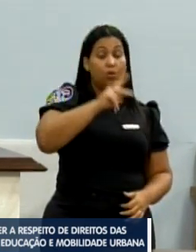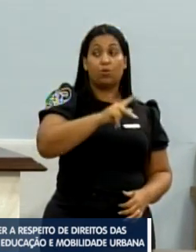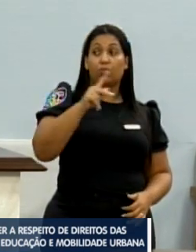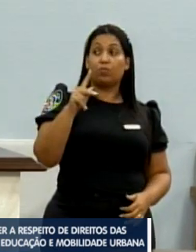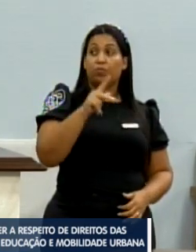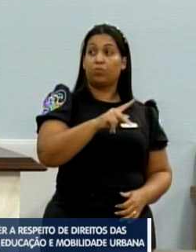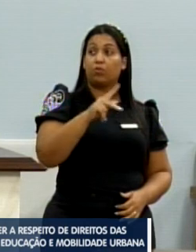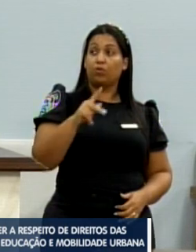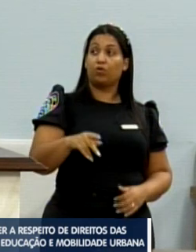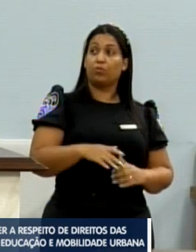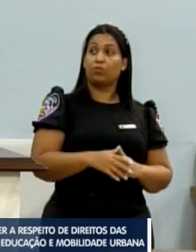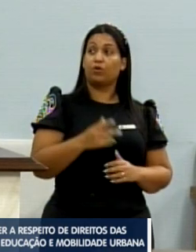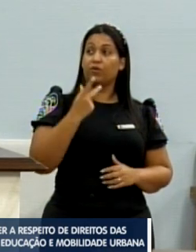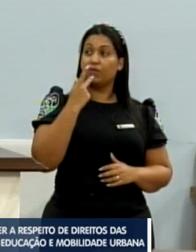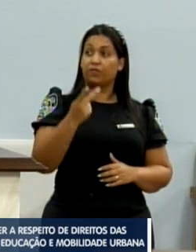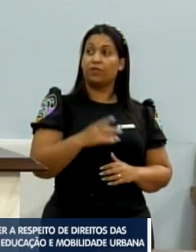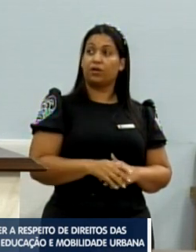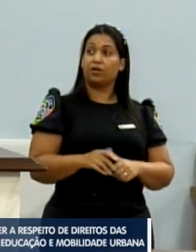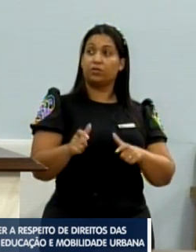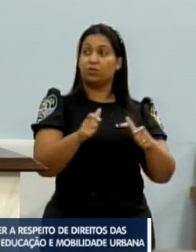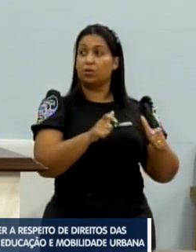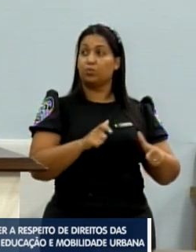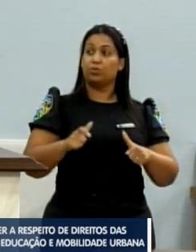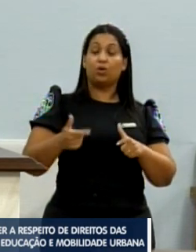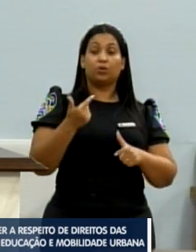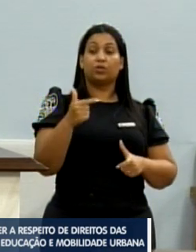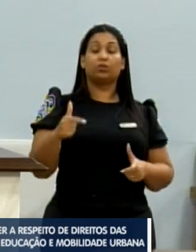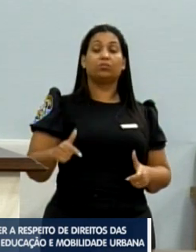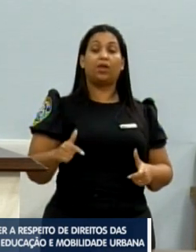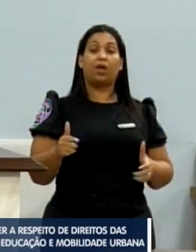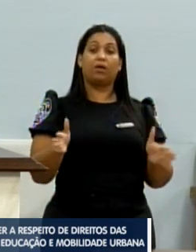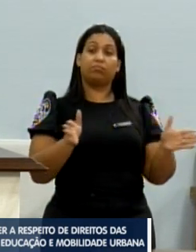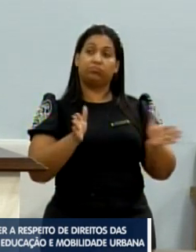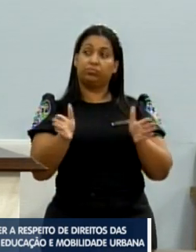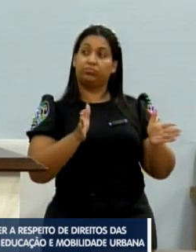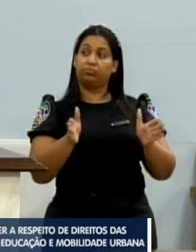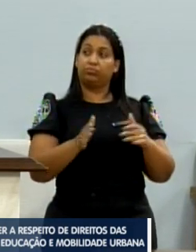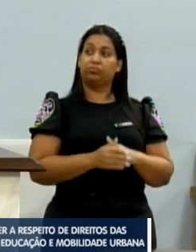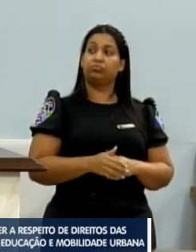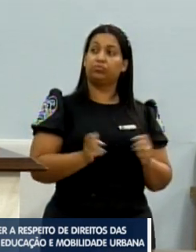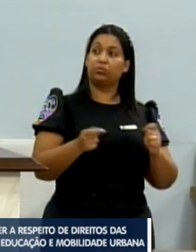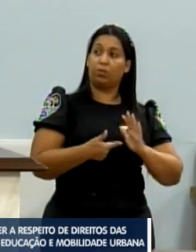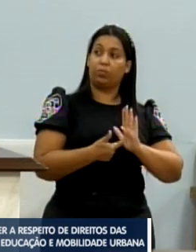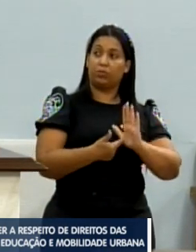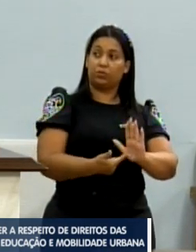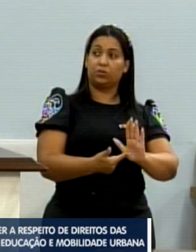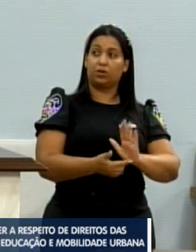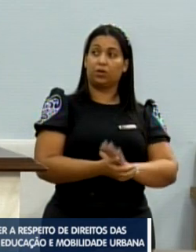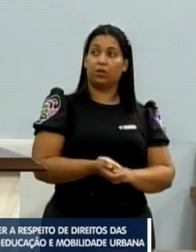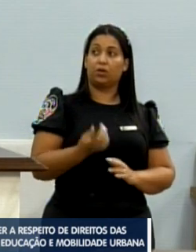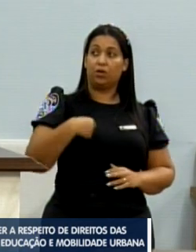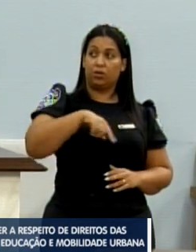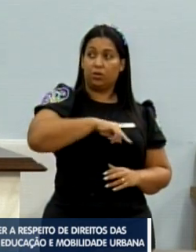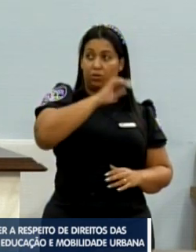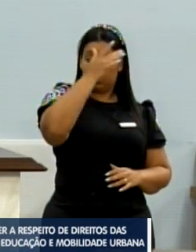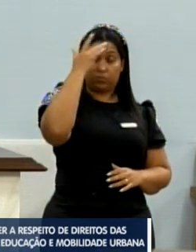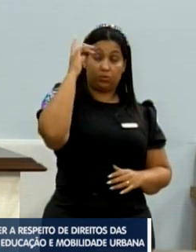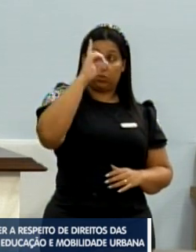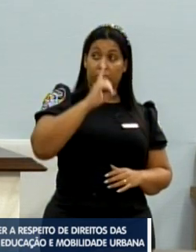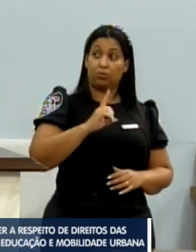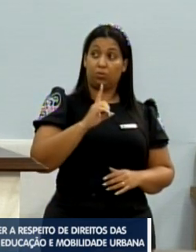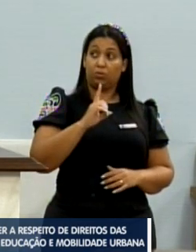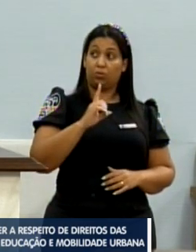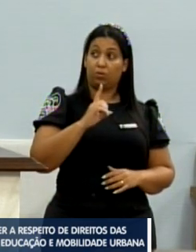fui falar de estabelecimentos comerciais que não têm acessibilidade, e pude mostrar que nós, como pessoas, famílias